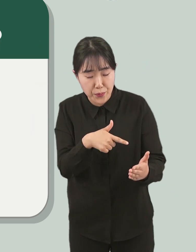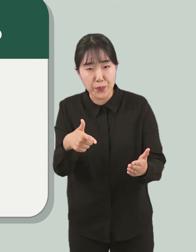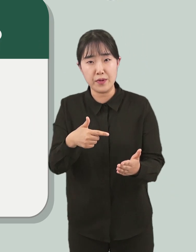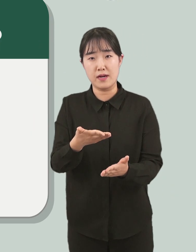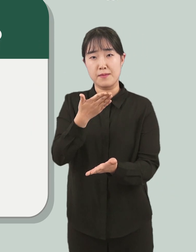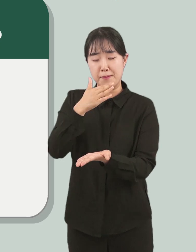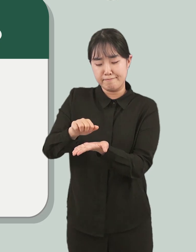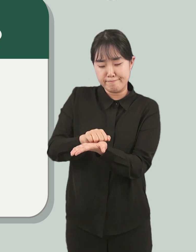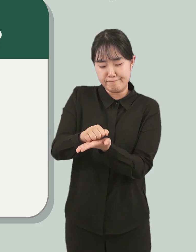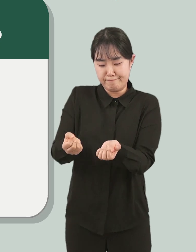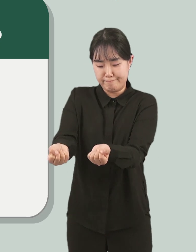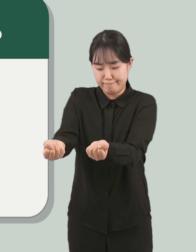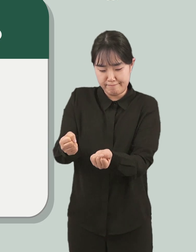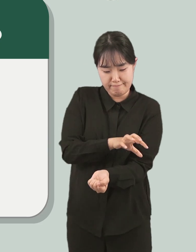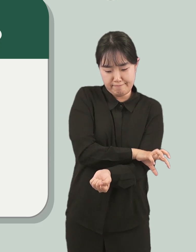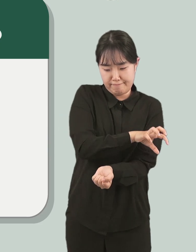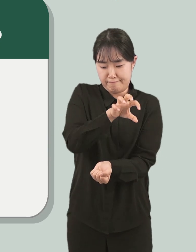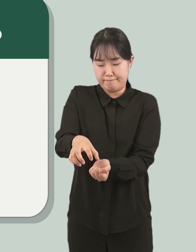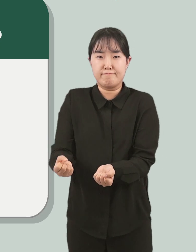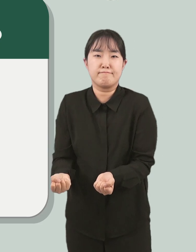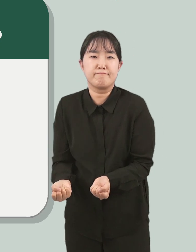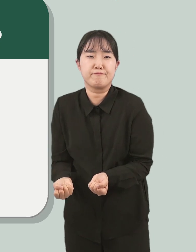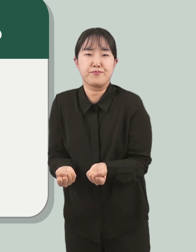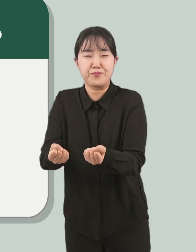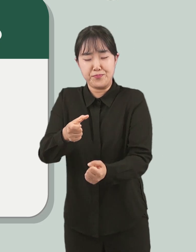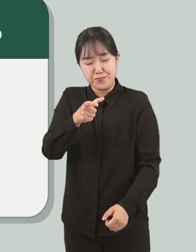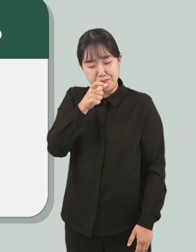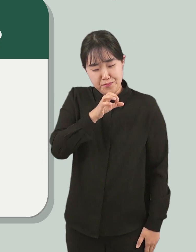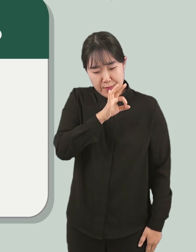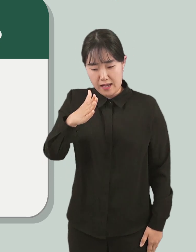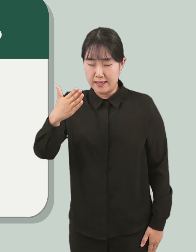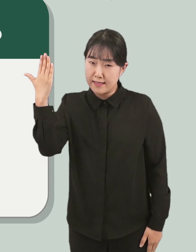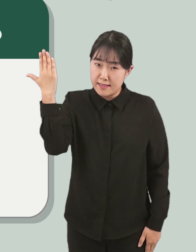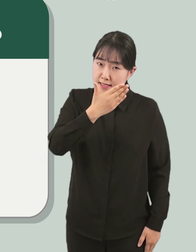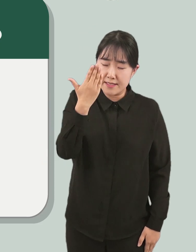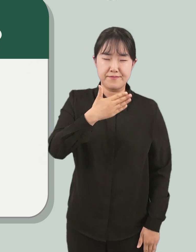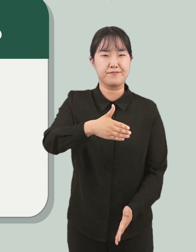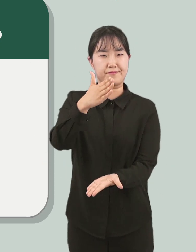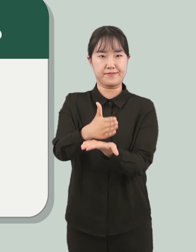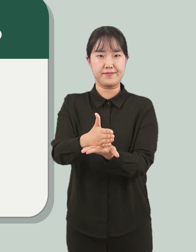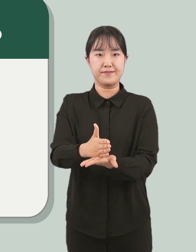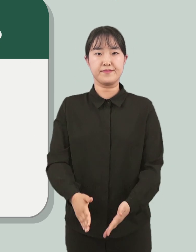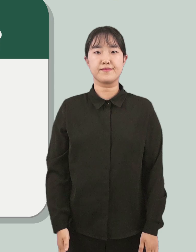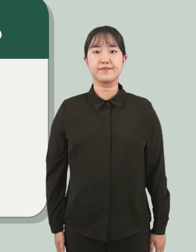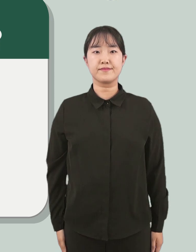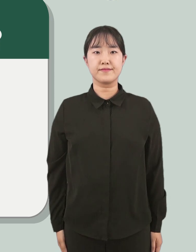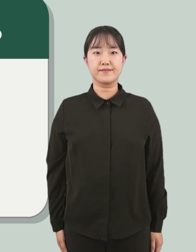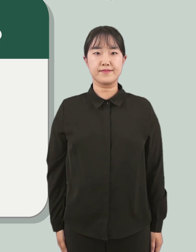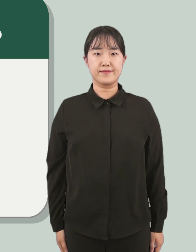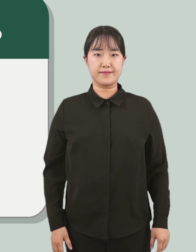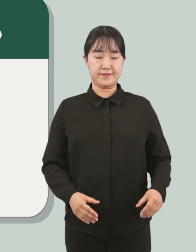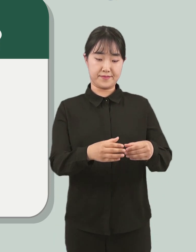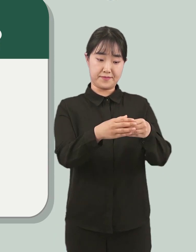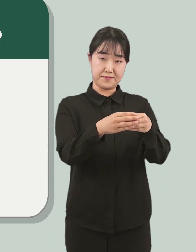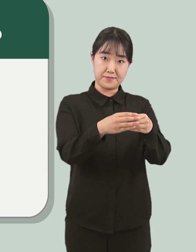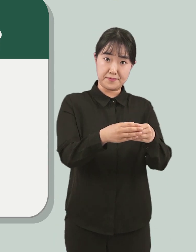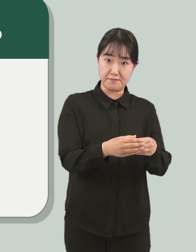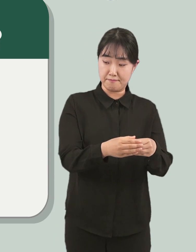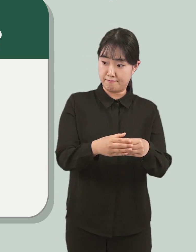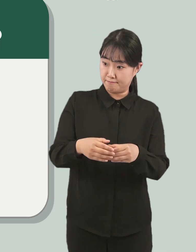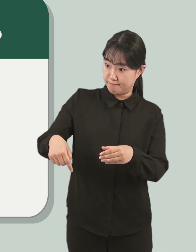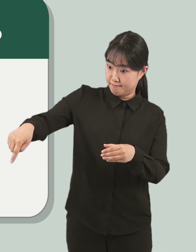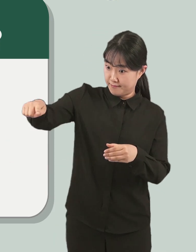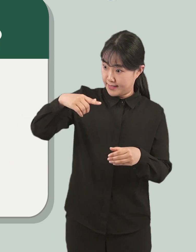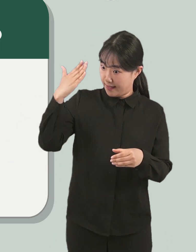식기세척기로 건조하거나 세척하지 않습니다. 기기는 깨끗하고 안전한 장소에 보관하고 고온이나